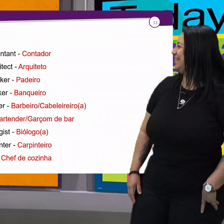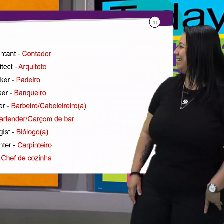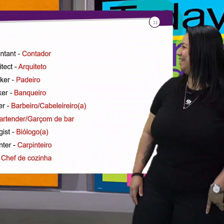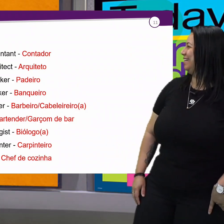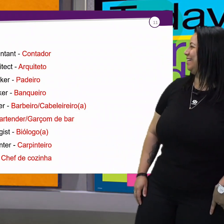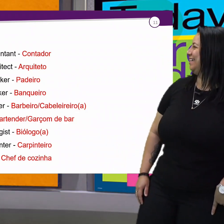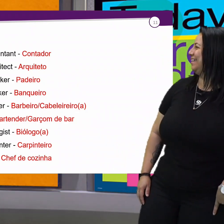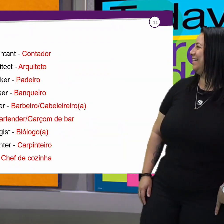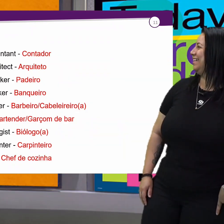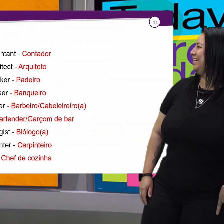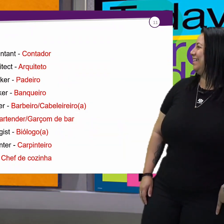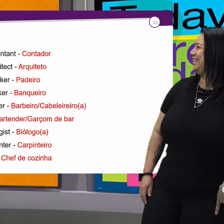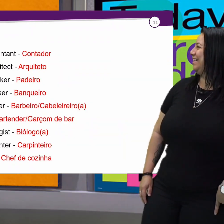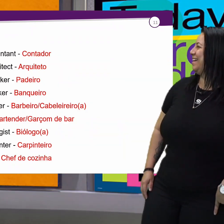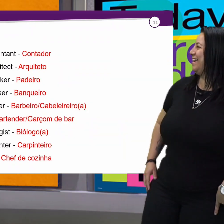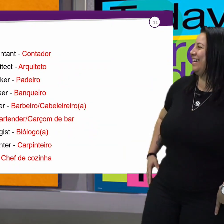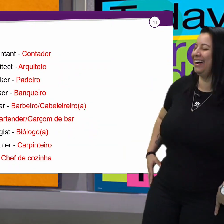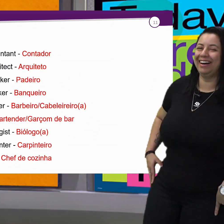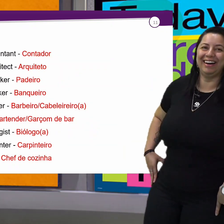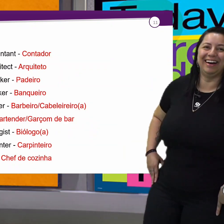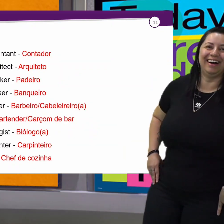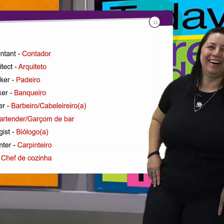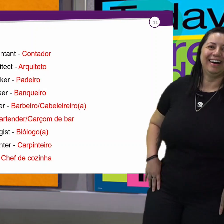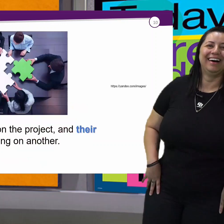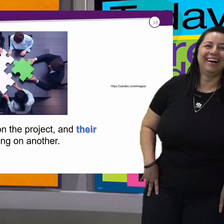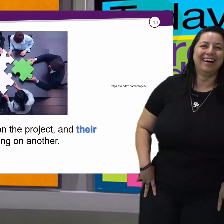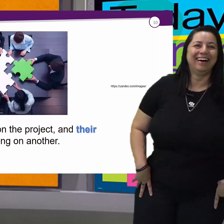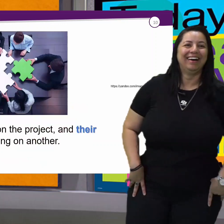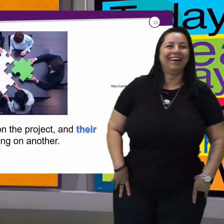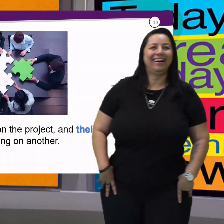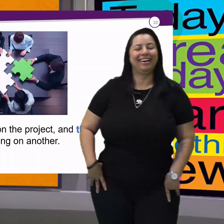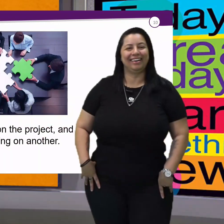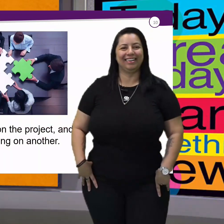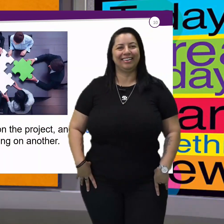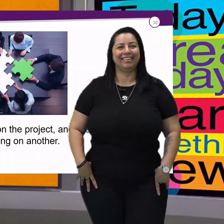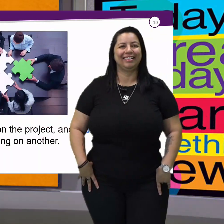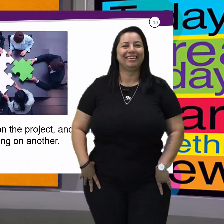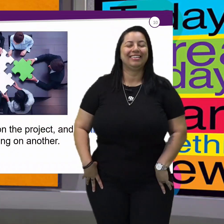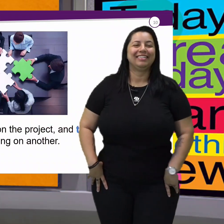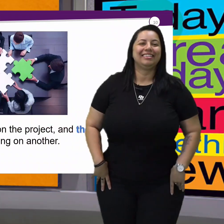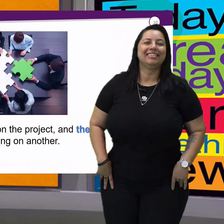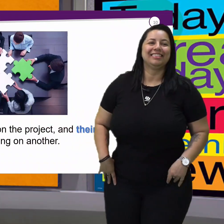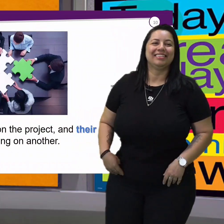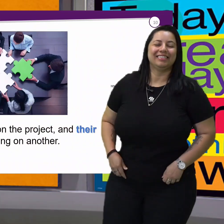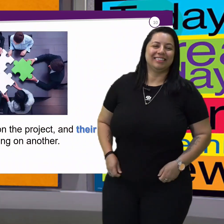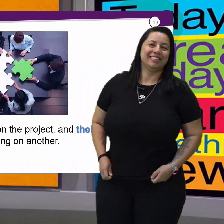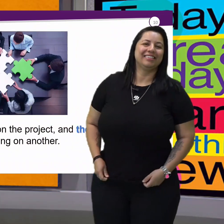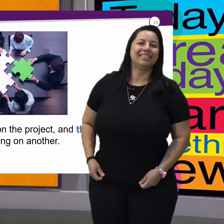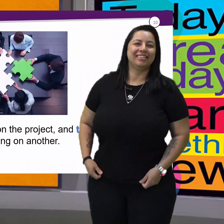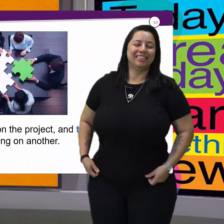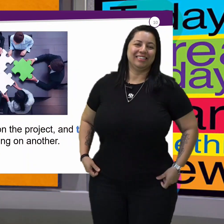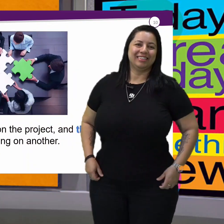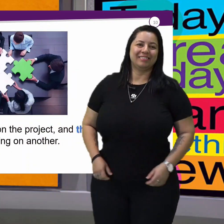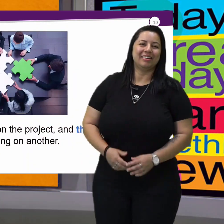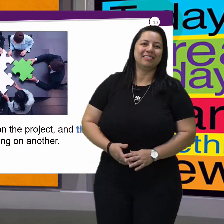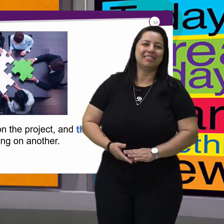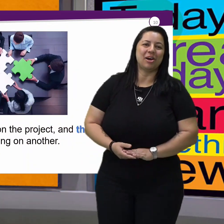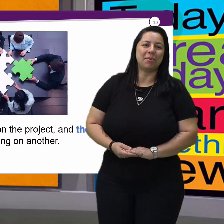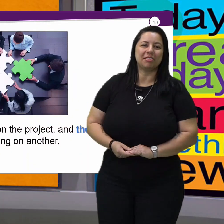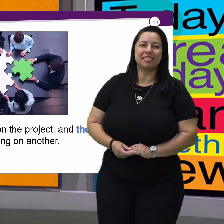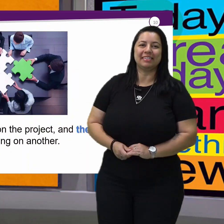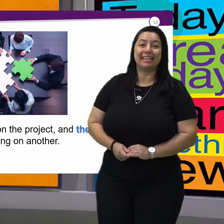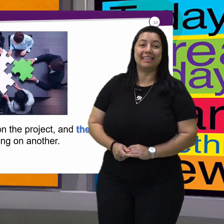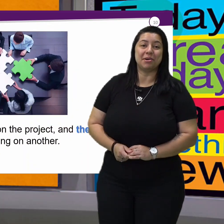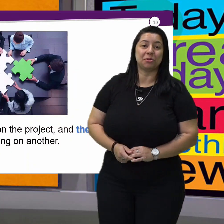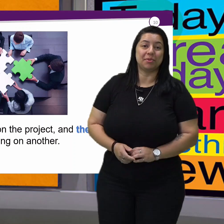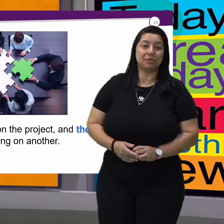gente ia sair, eu saí assim sem, né? Saí de qualquer jeito. Mas acabou aqui as frases com os adjetivos e pronomes possessivos, gente, mas não acabou. Só